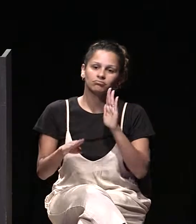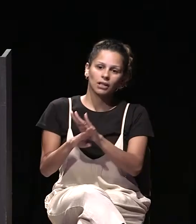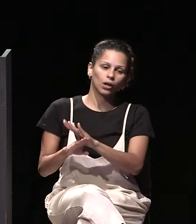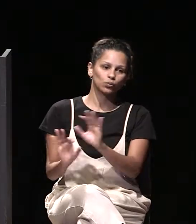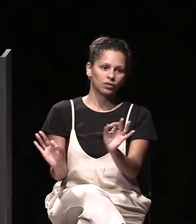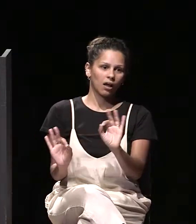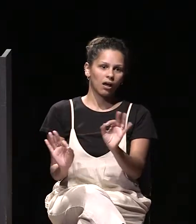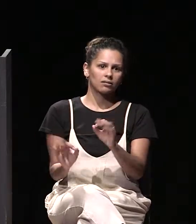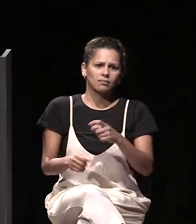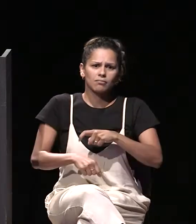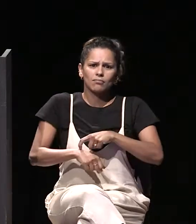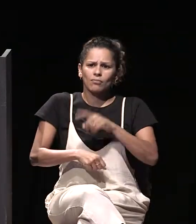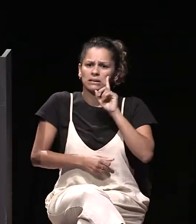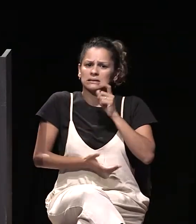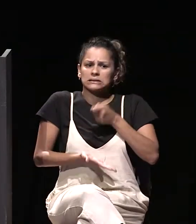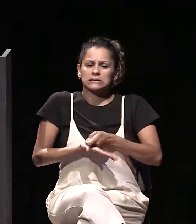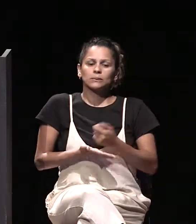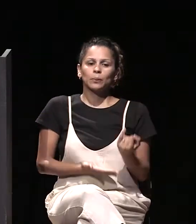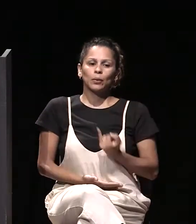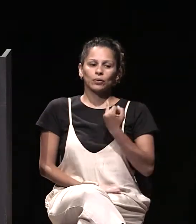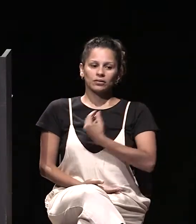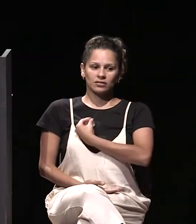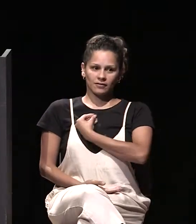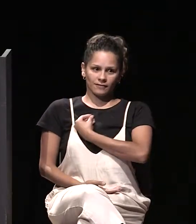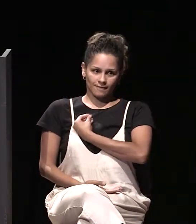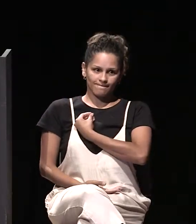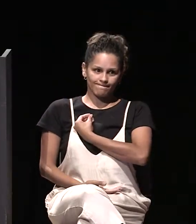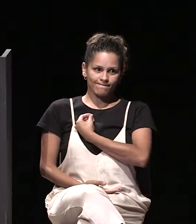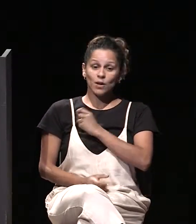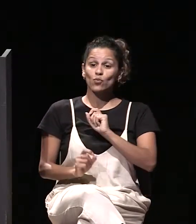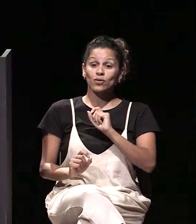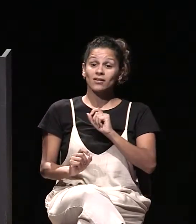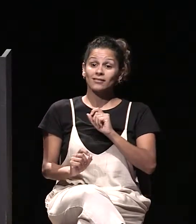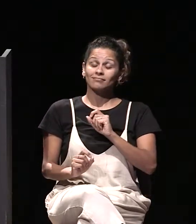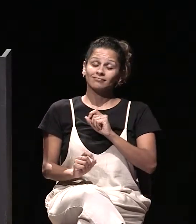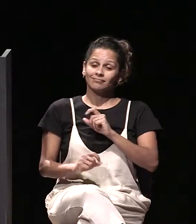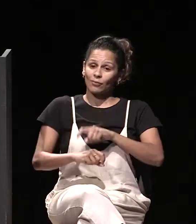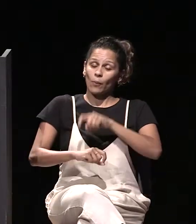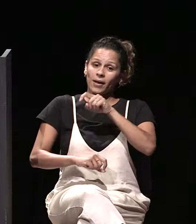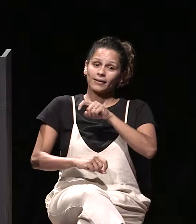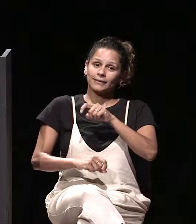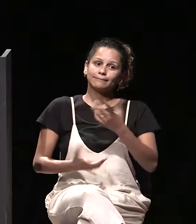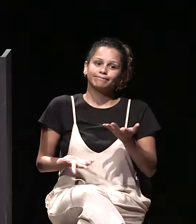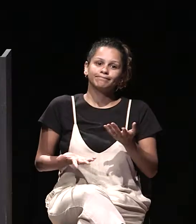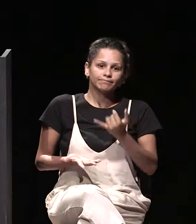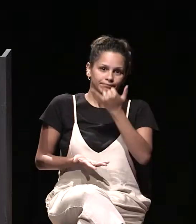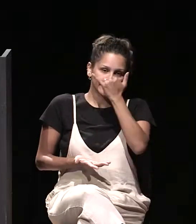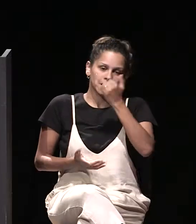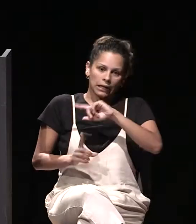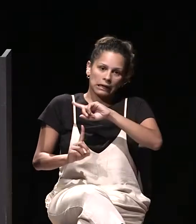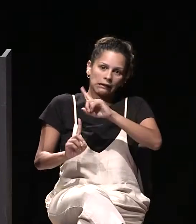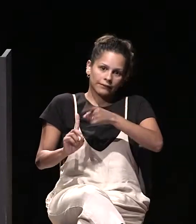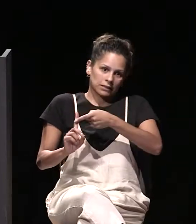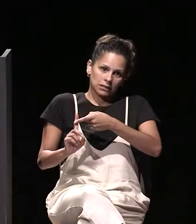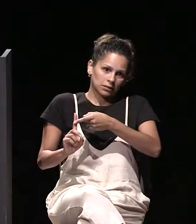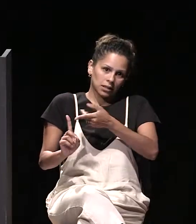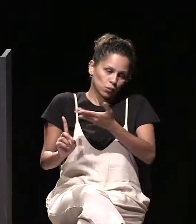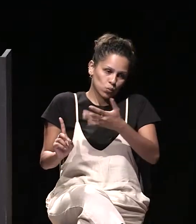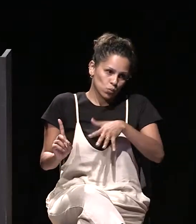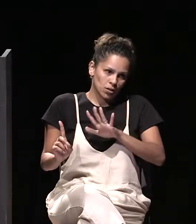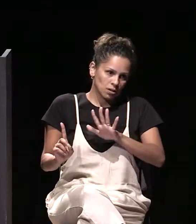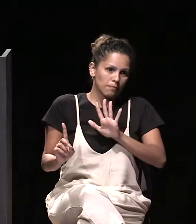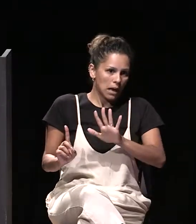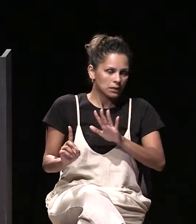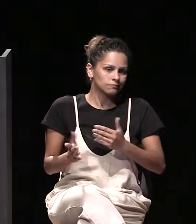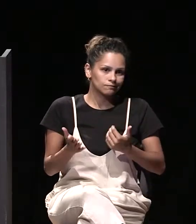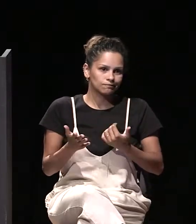decisão importante da vida dela, que é esse momento em que ela engravidou sem querer. Ou, às vezes, ela diz também, bom,